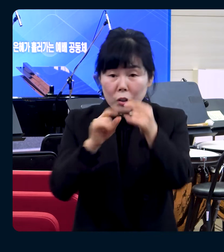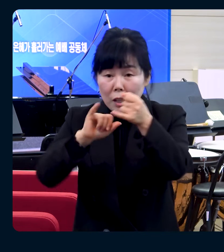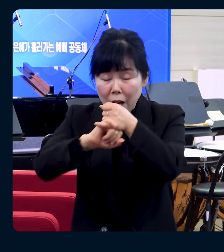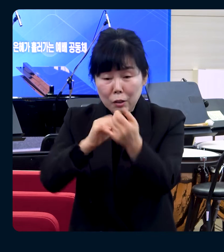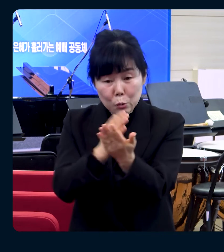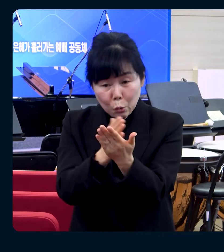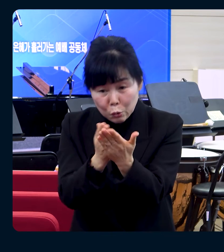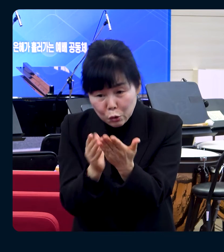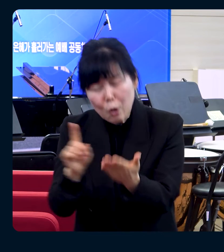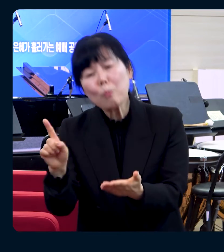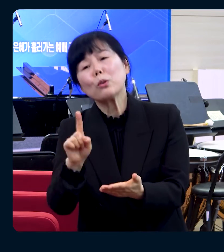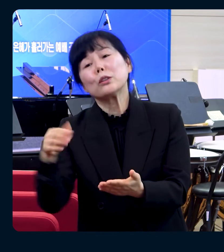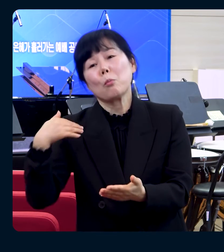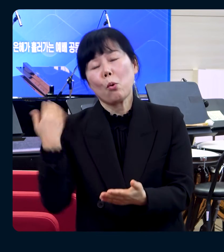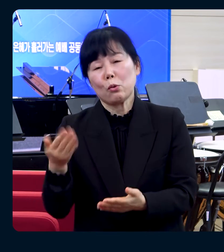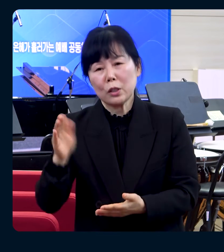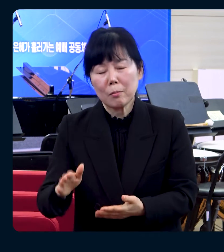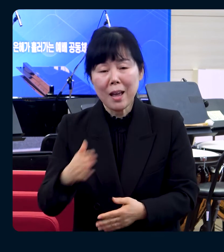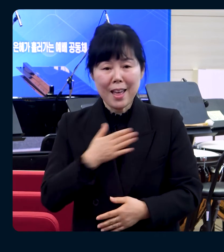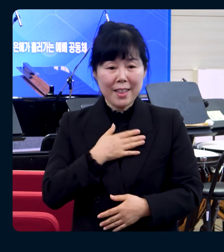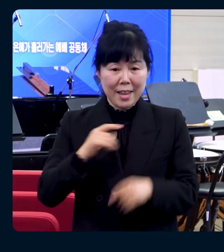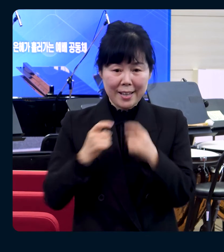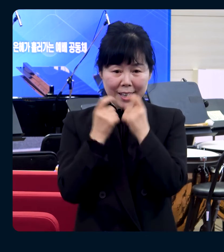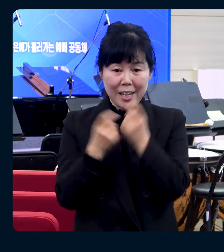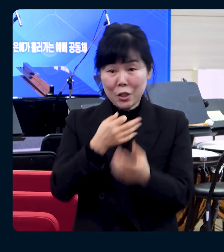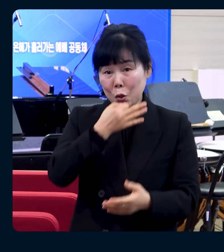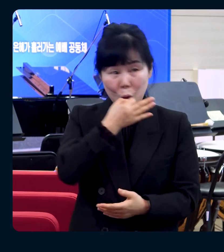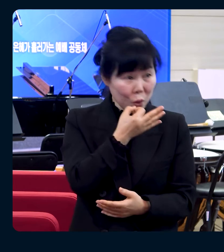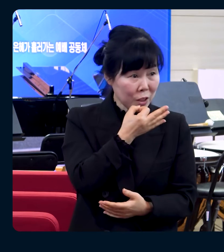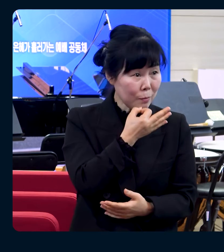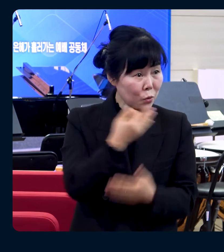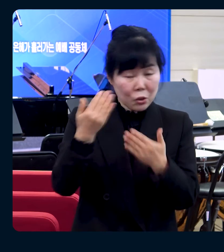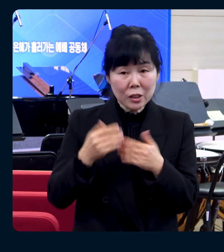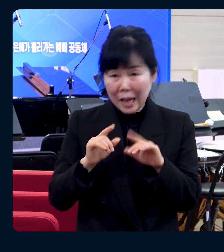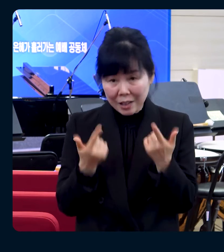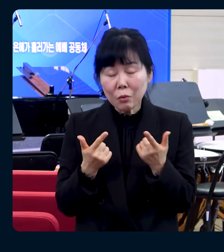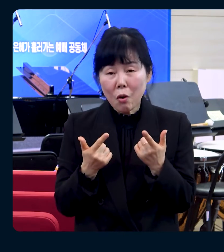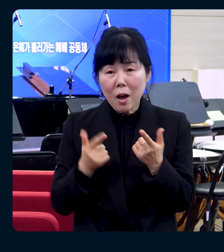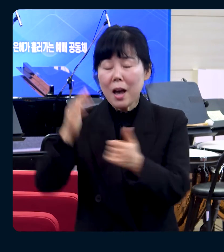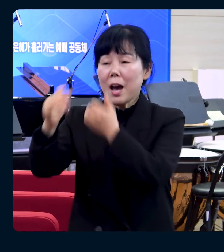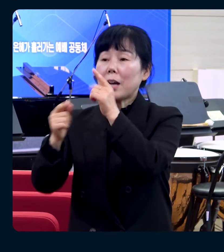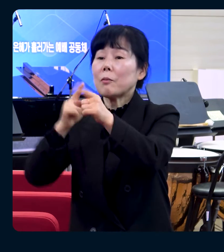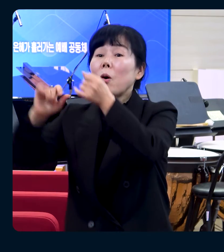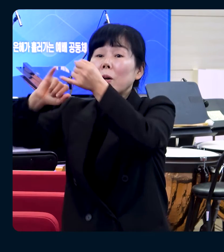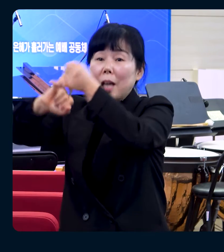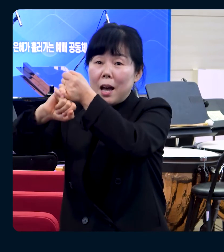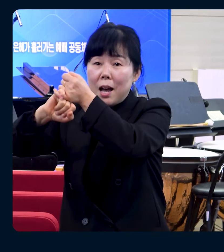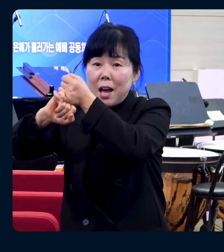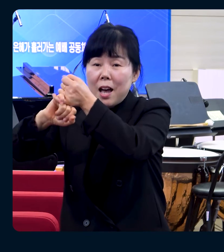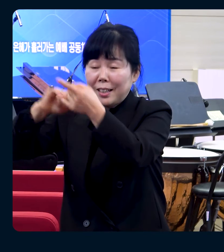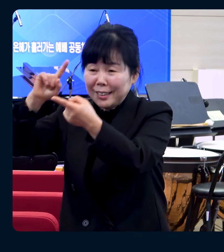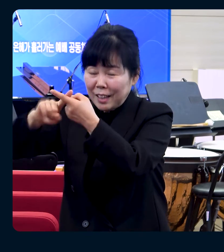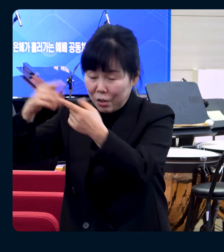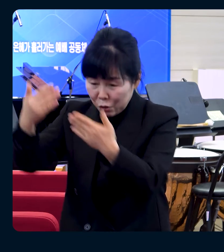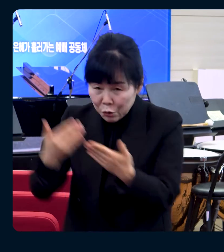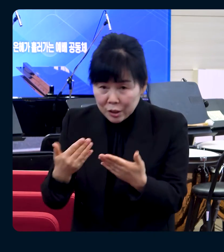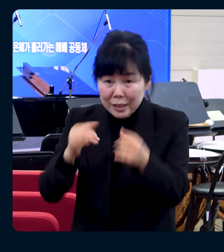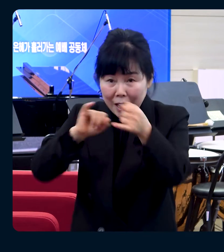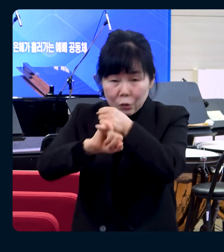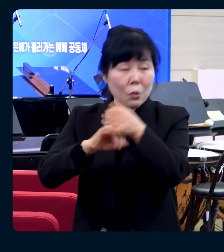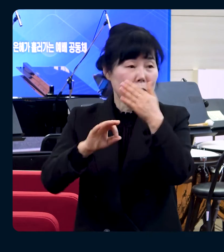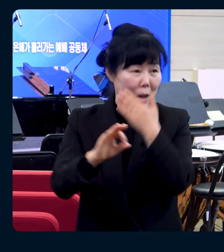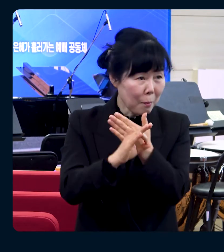말합니다. 그것이 자기 욕심에서 나온 그런 것이 아니란, 하나님이 주신 언약이라고 한다면